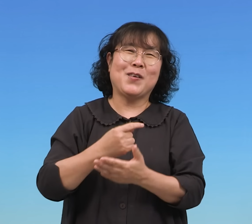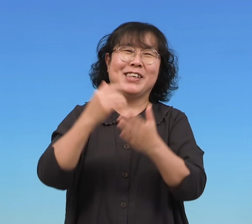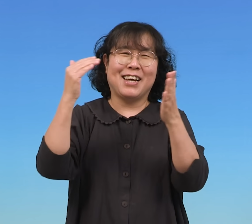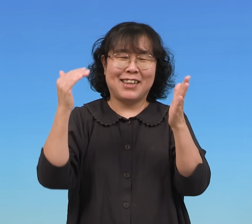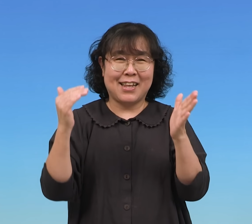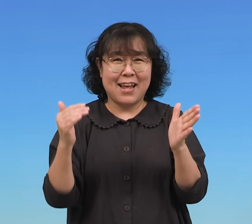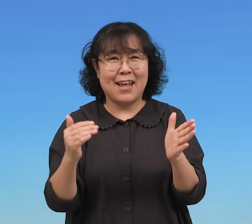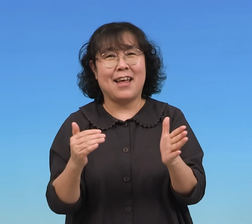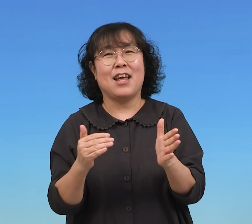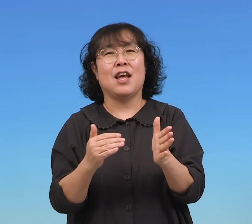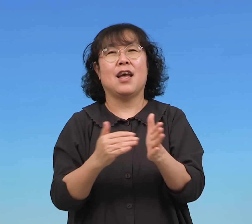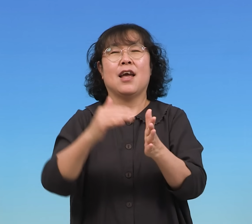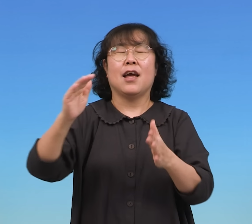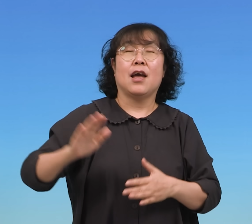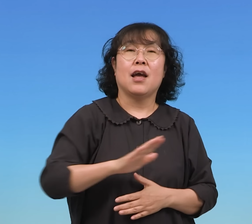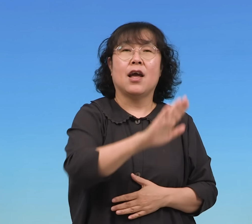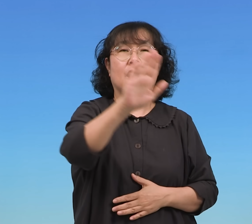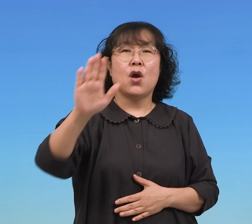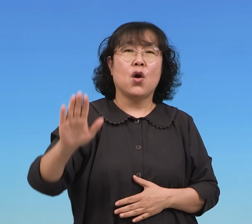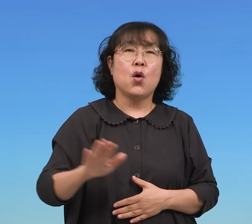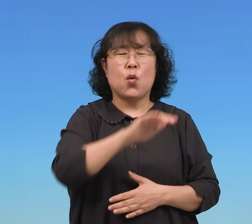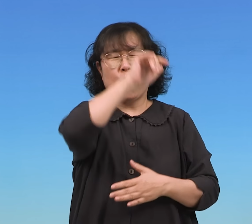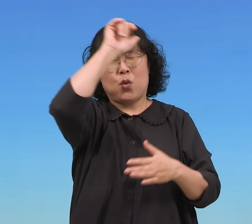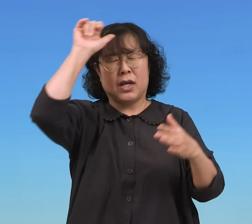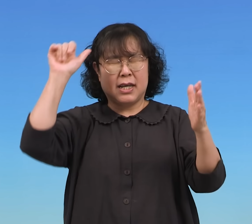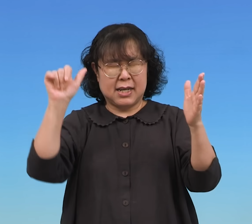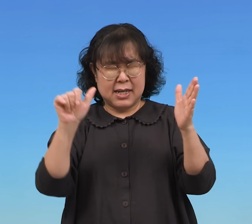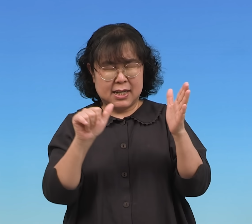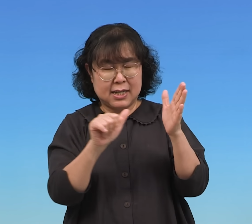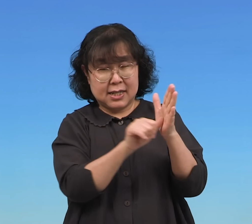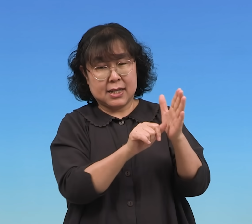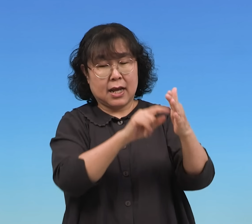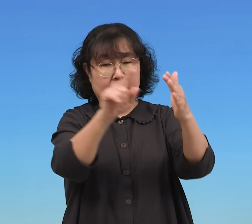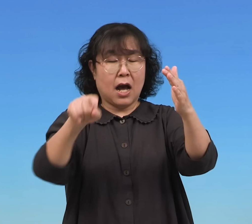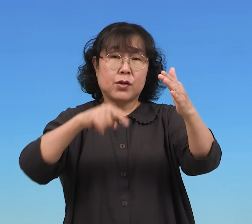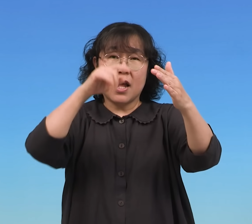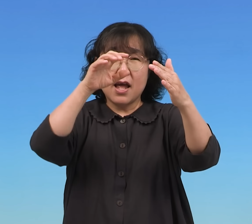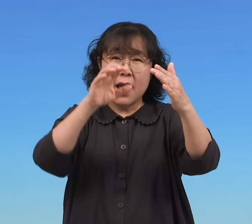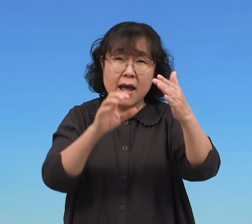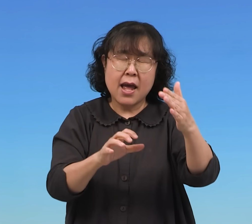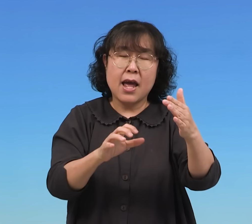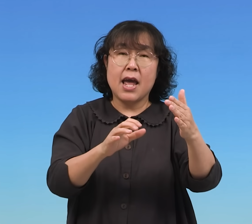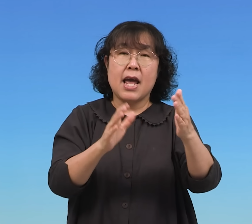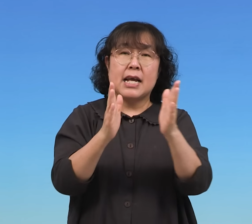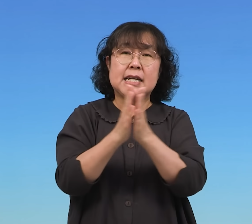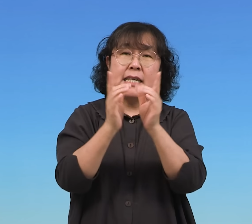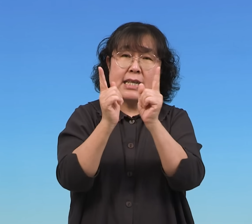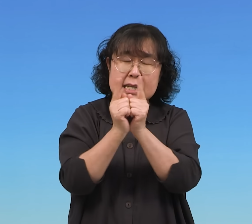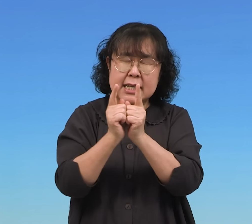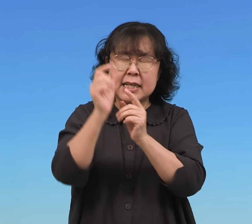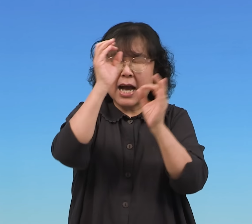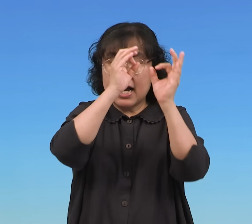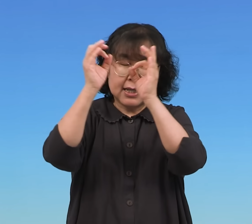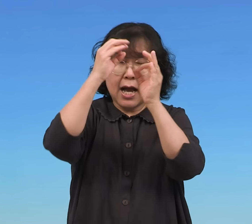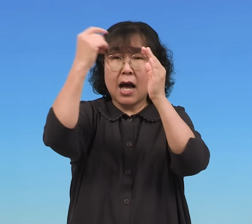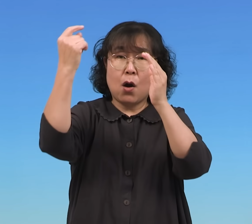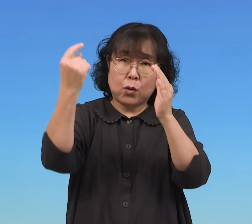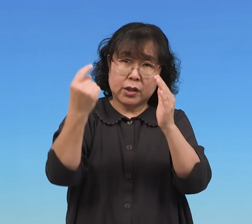성령이 오셨네. 한계 상황에 갇힌 우리 모두에게 우리 인생 가운데